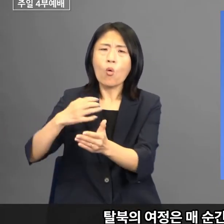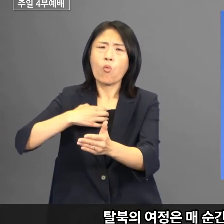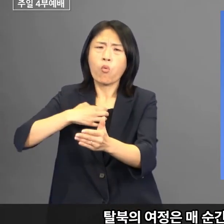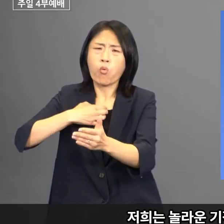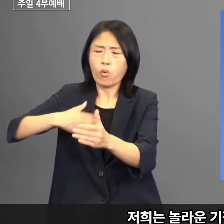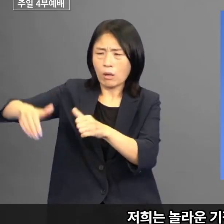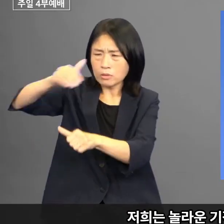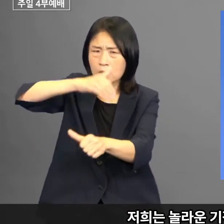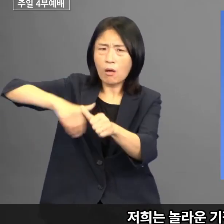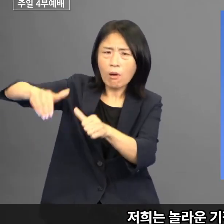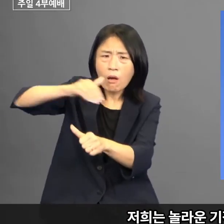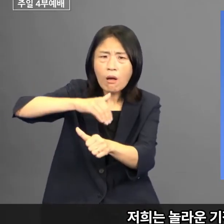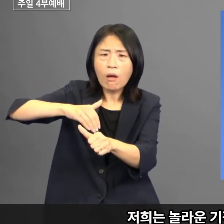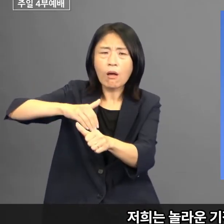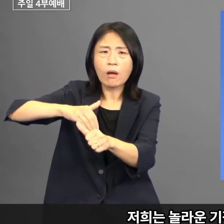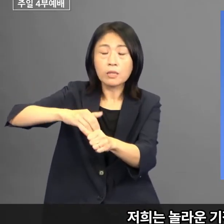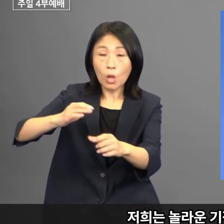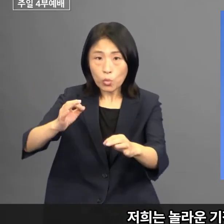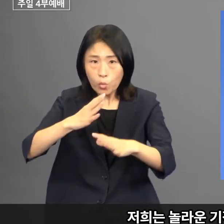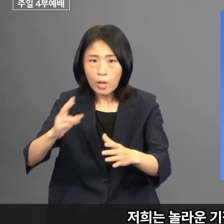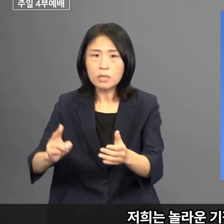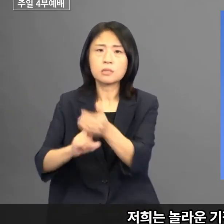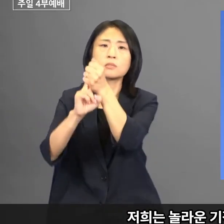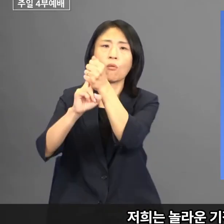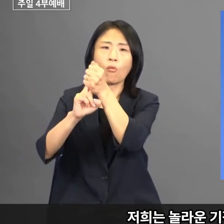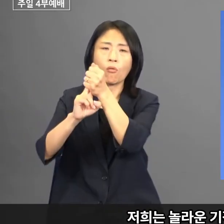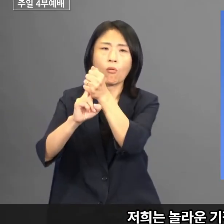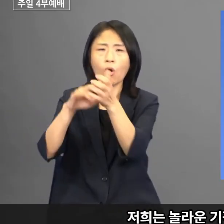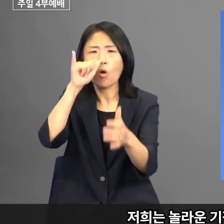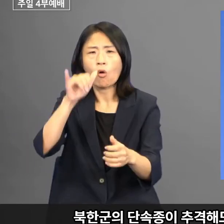있었지만 저희는 놀라운 기적들을 경험했습니다.